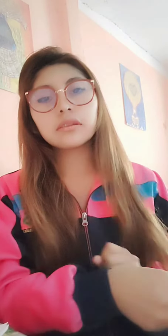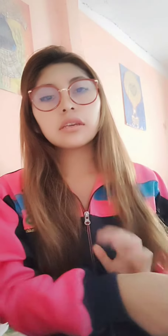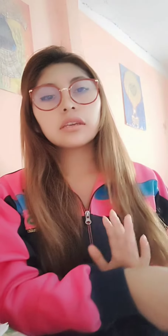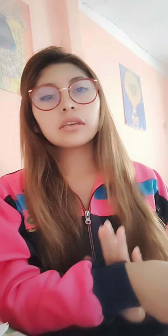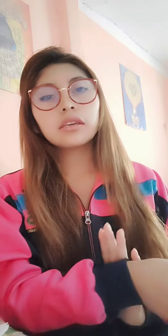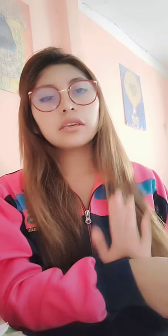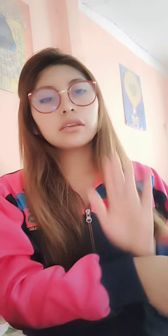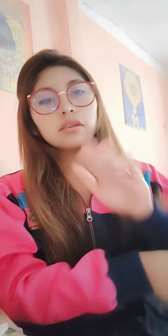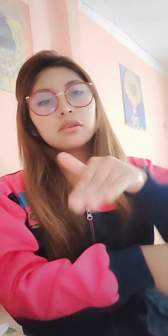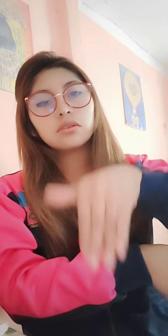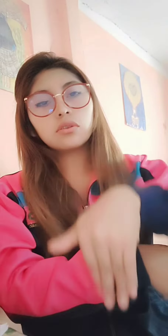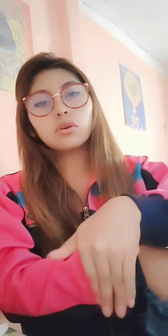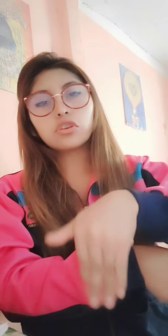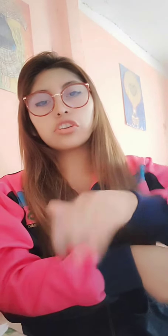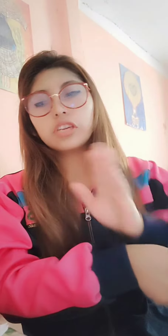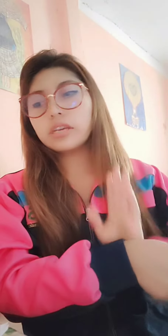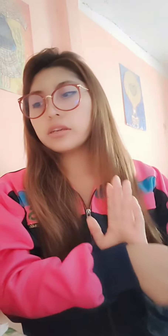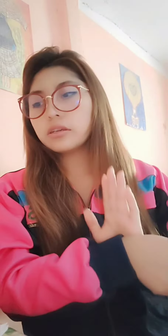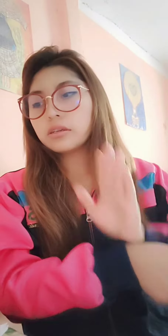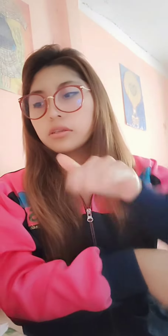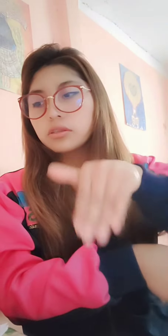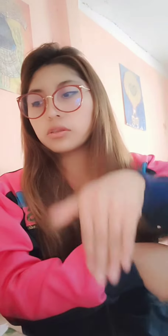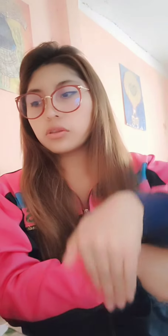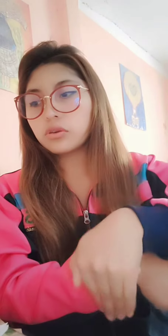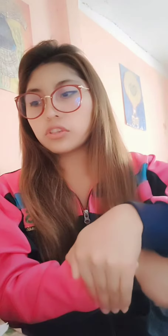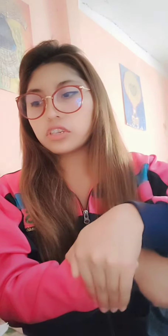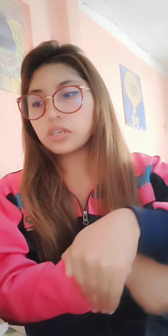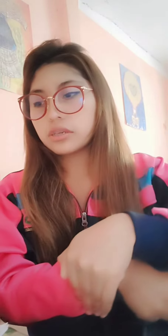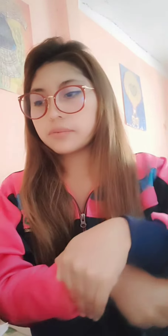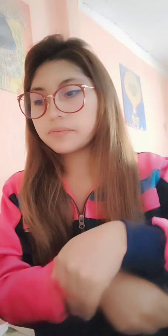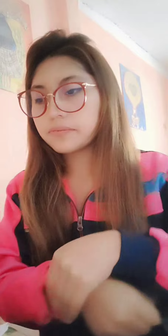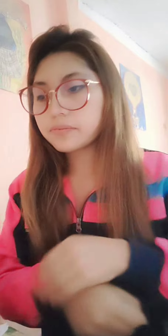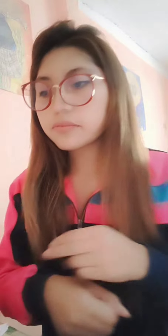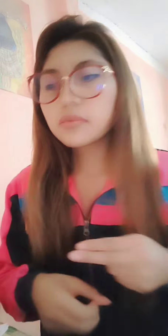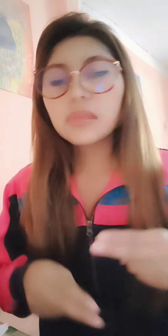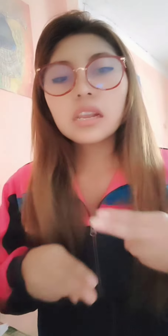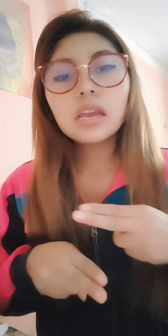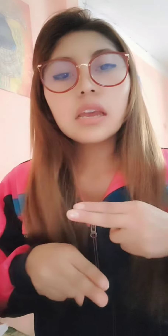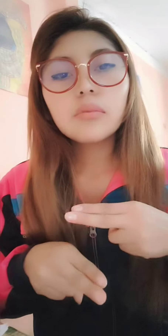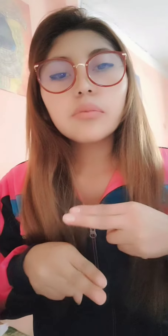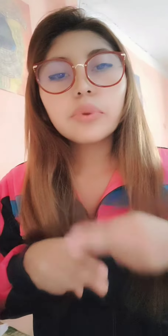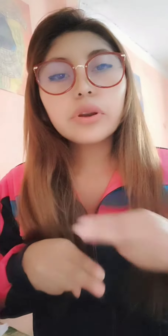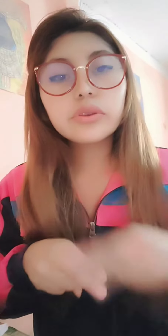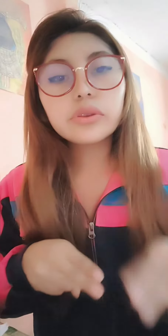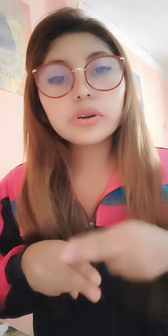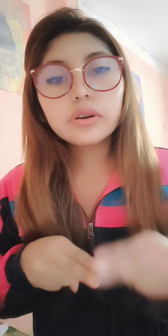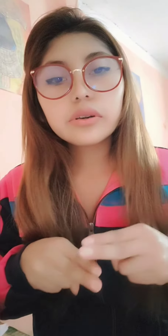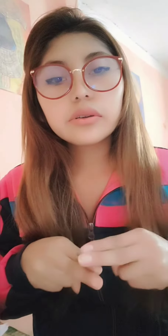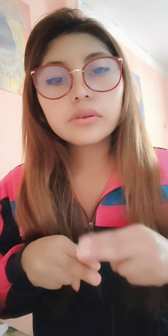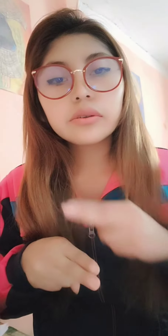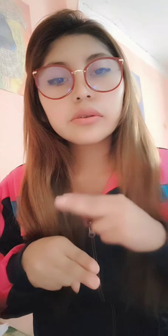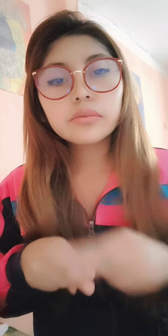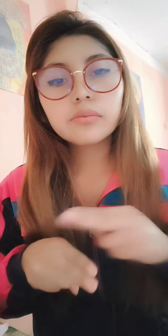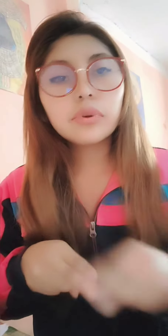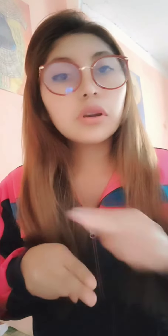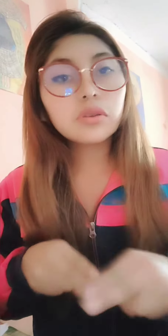Y noche, noche. Pronto, pronto,